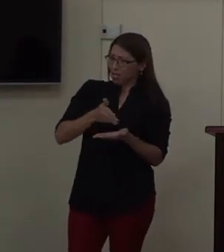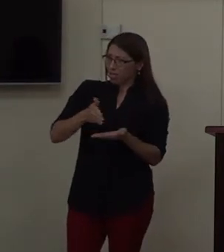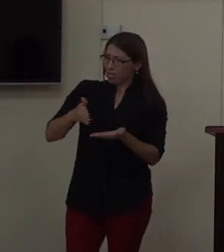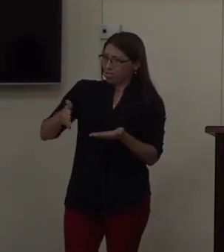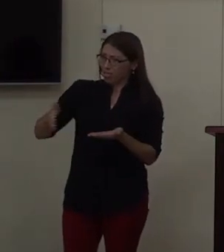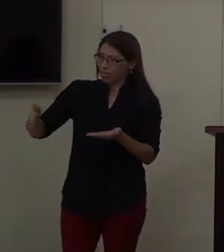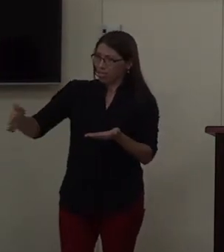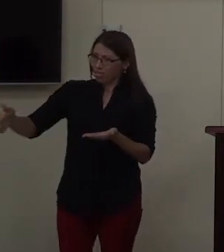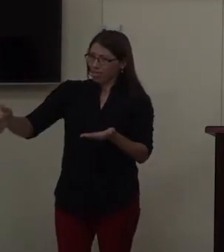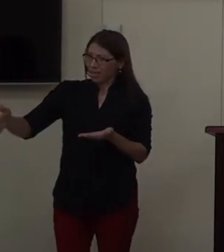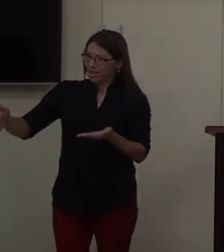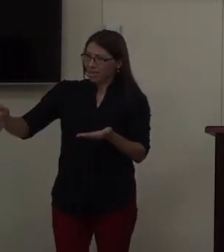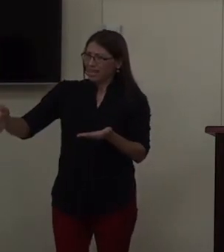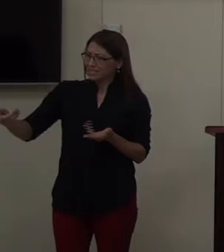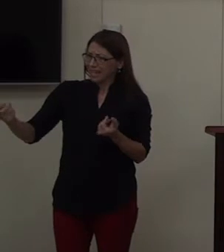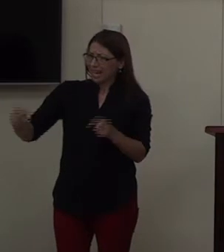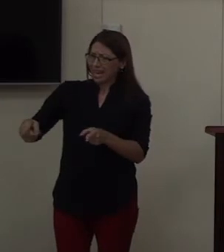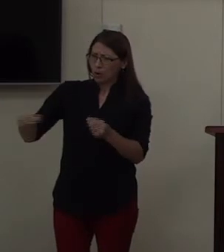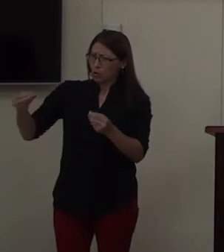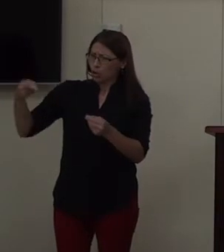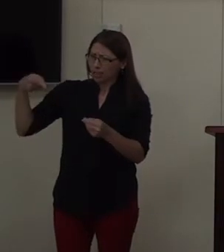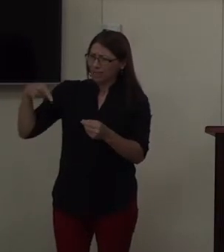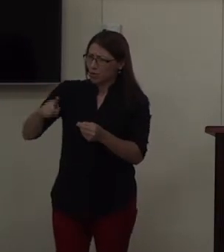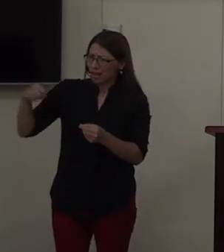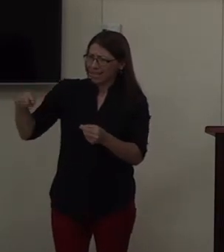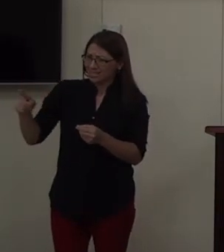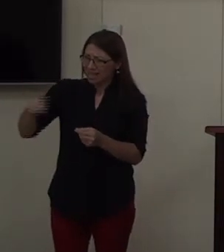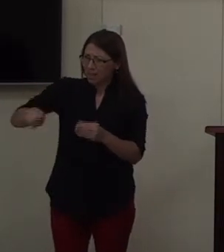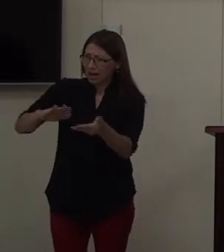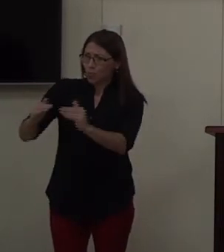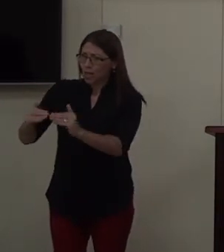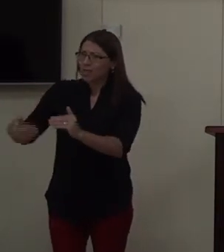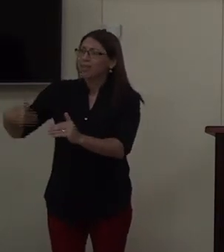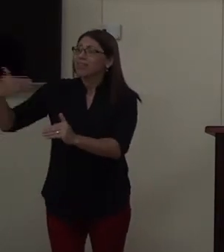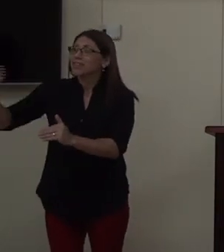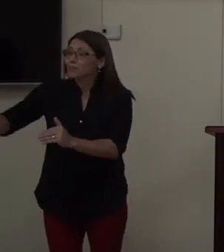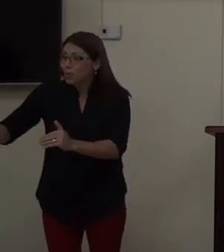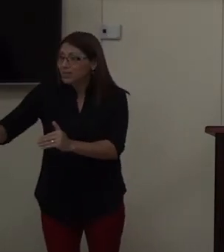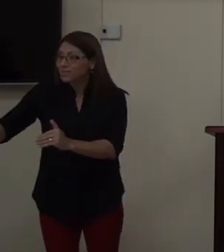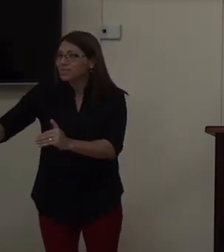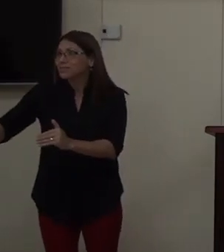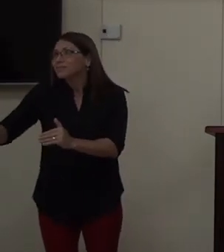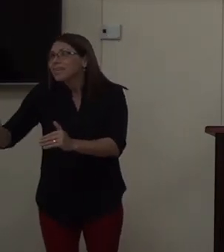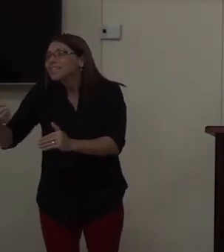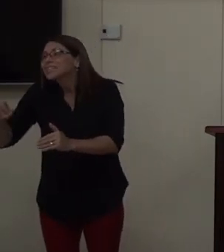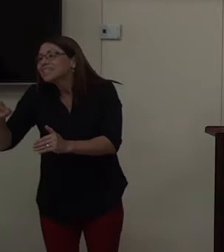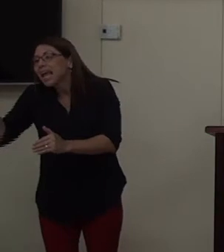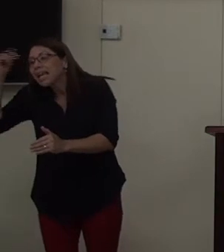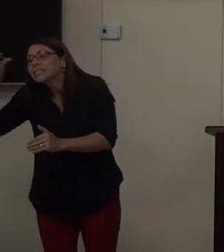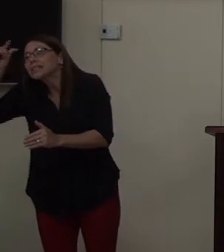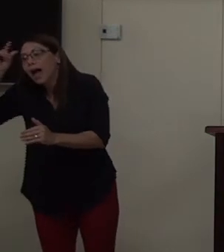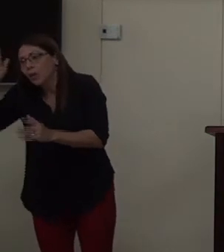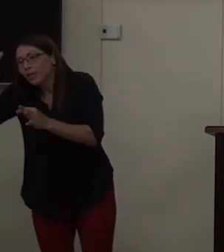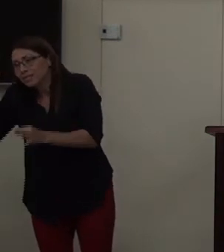Se genera un montón de violencia, ¿verdad?, para la comunidad, y después, si solamente el Estado como planificador decía, bueno,